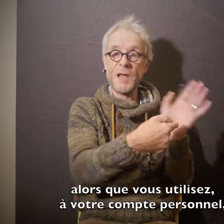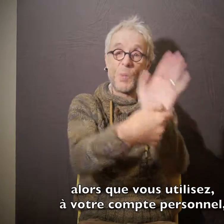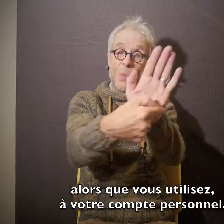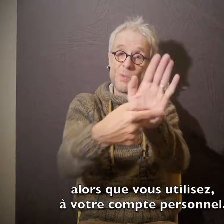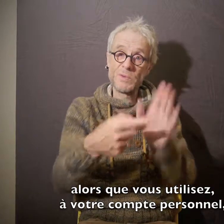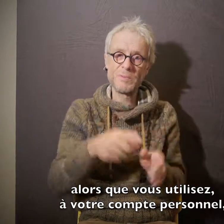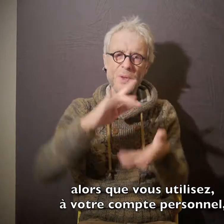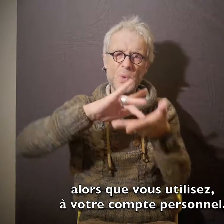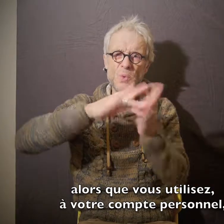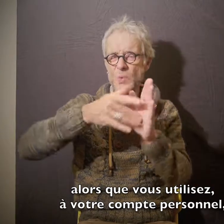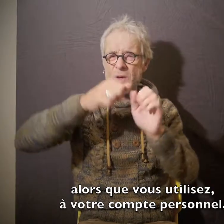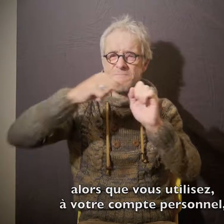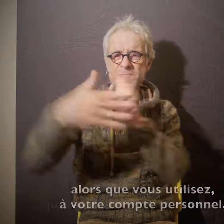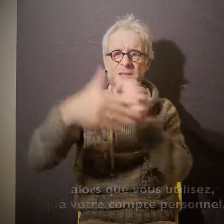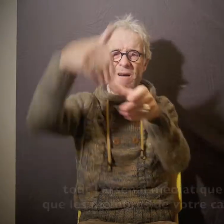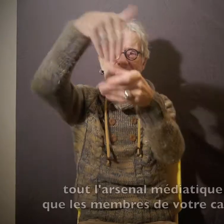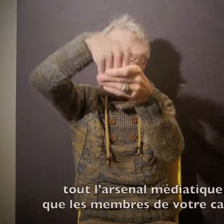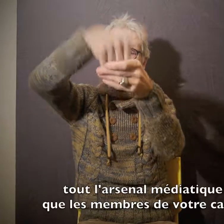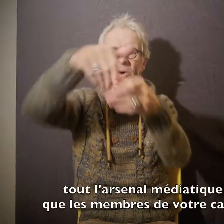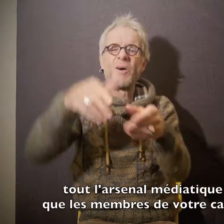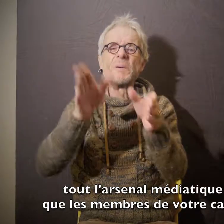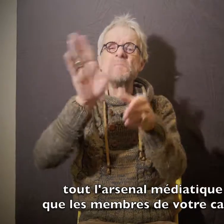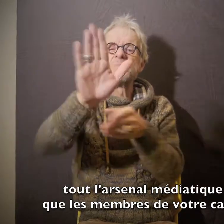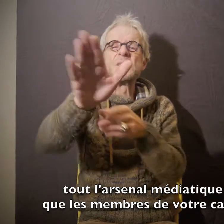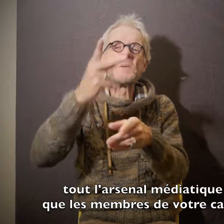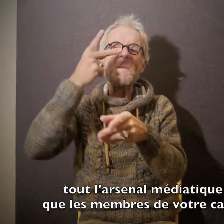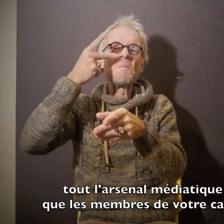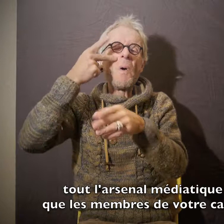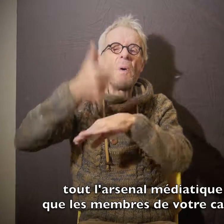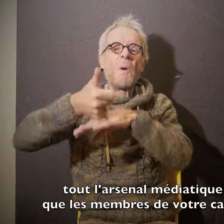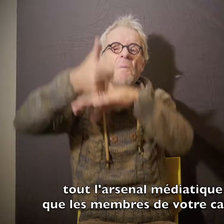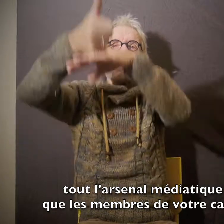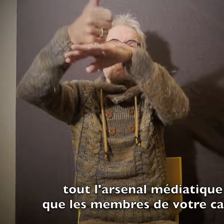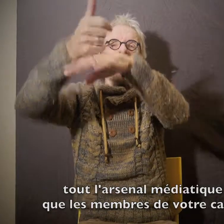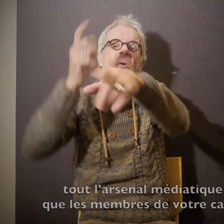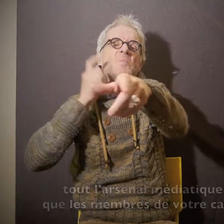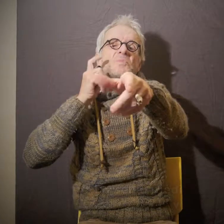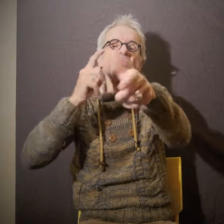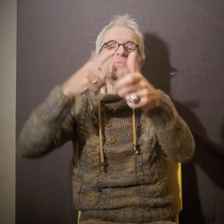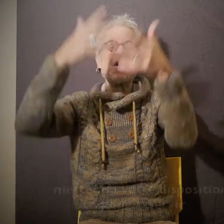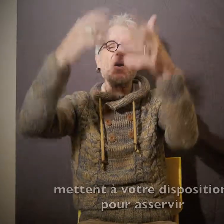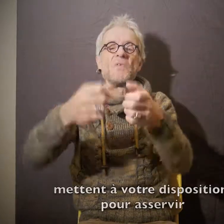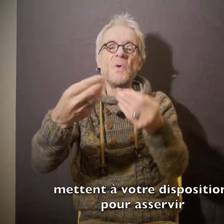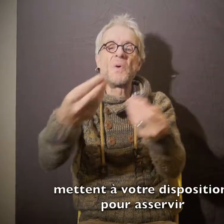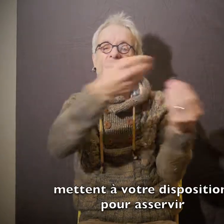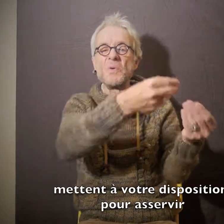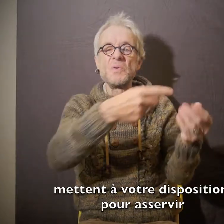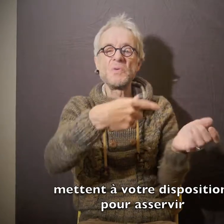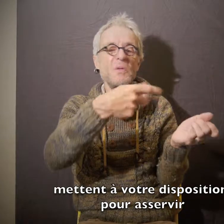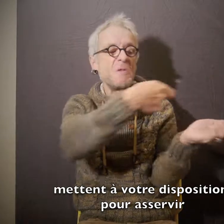tout l'arsenal médiatique que les membres de votre caste mettent à votre disposition pour asservir et maintenir